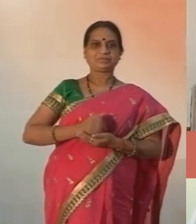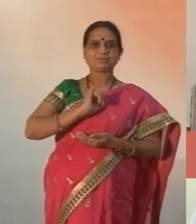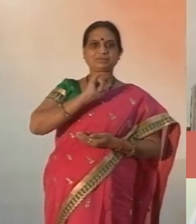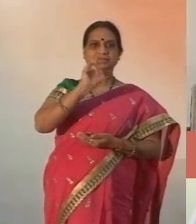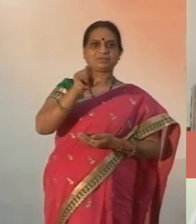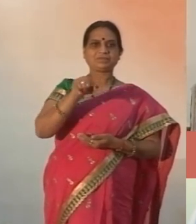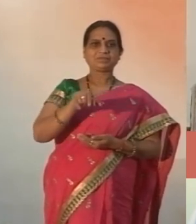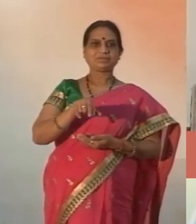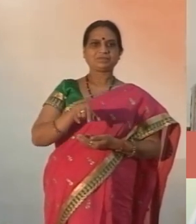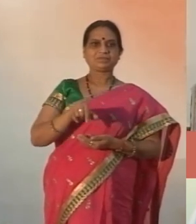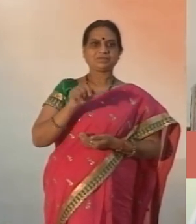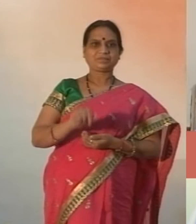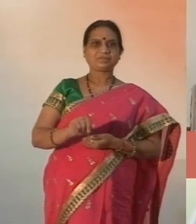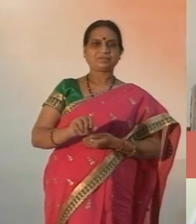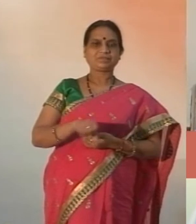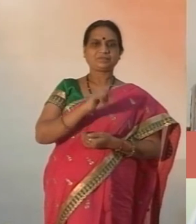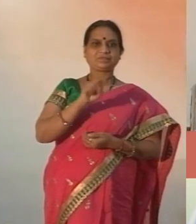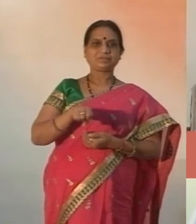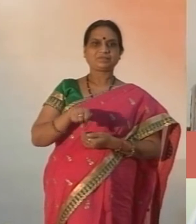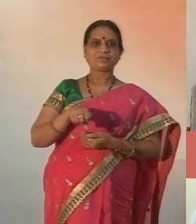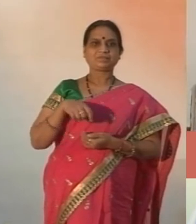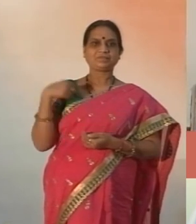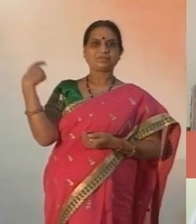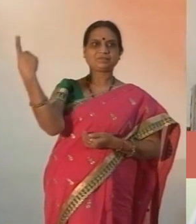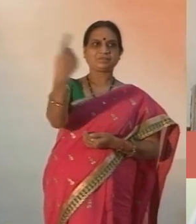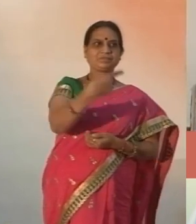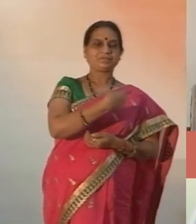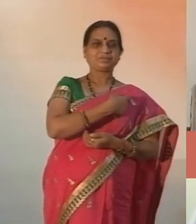तो आज से हम सभी